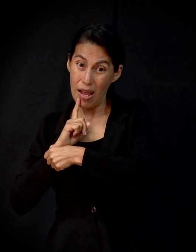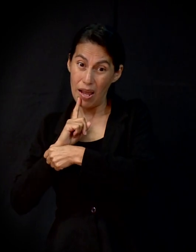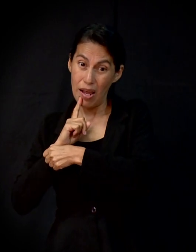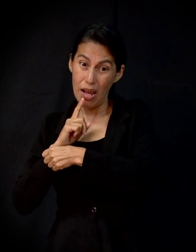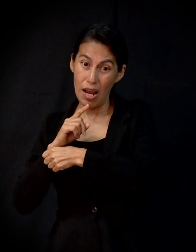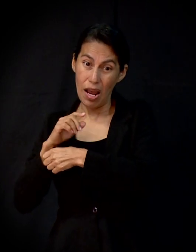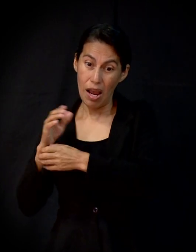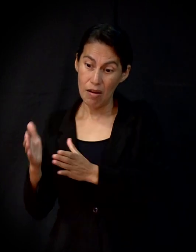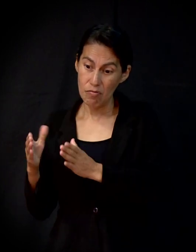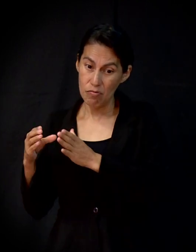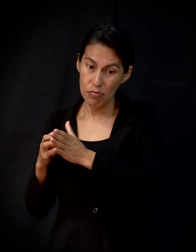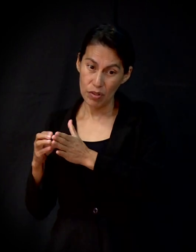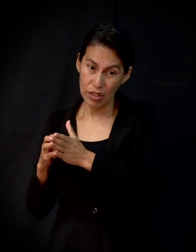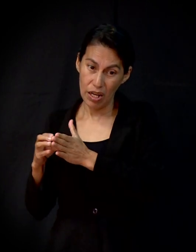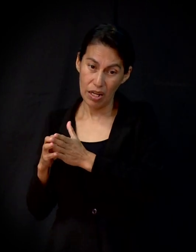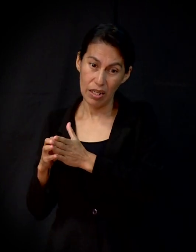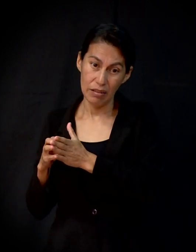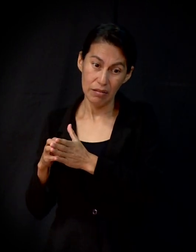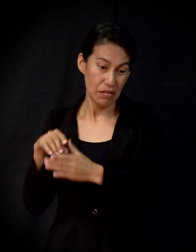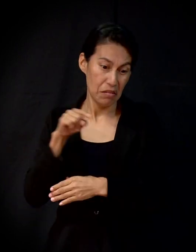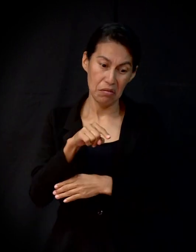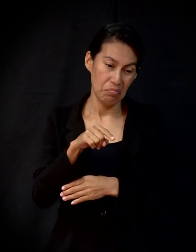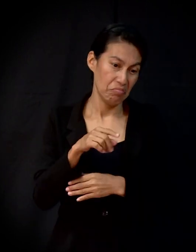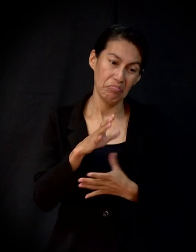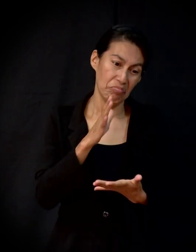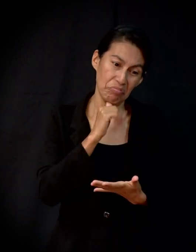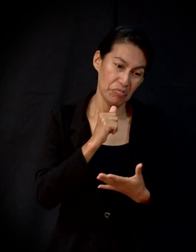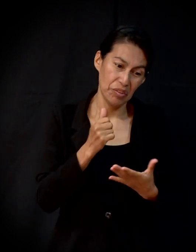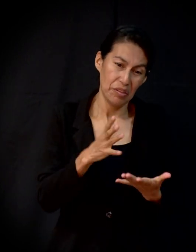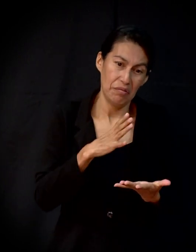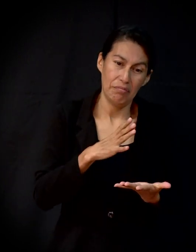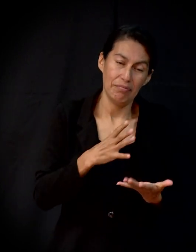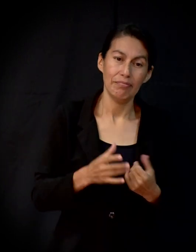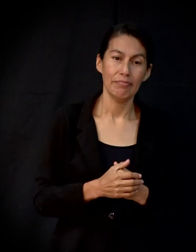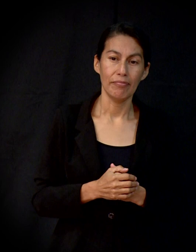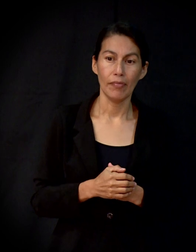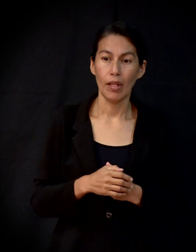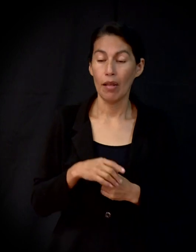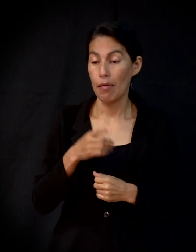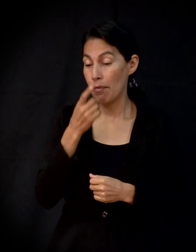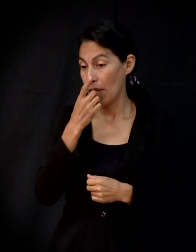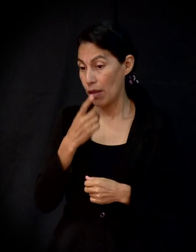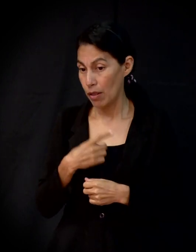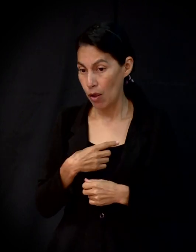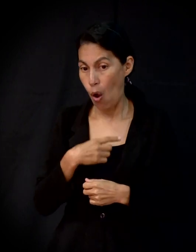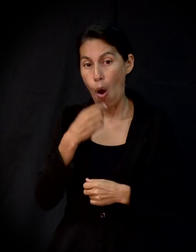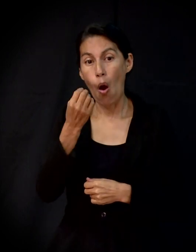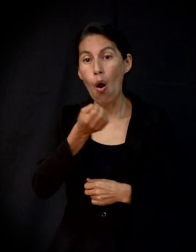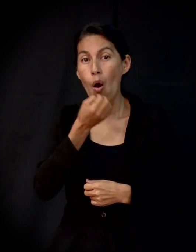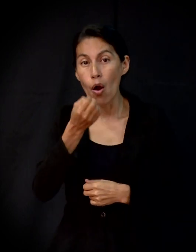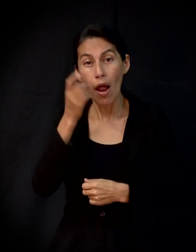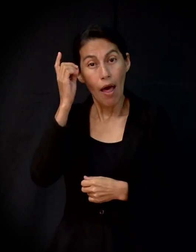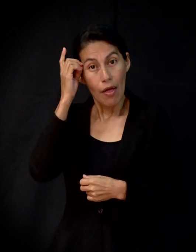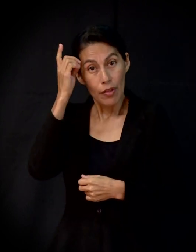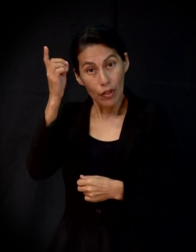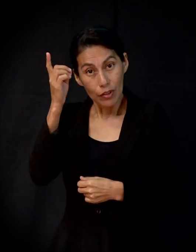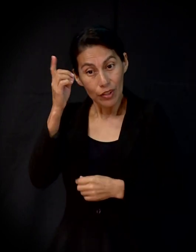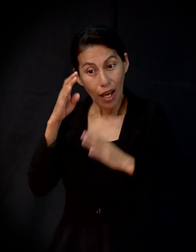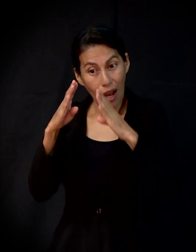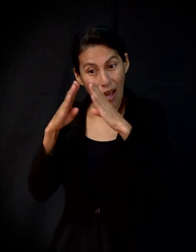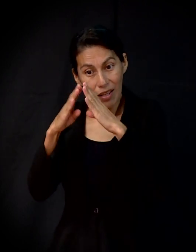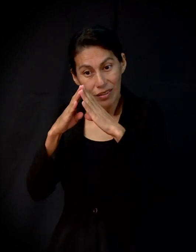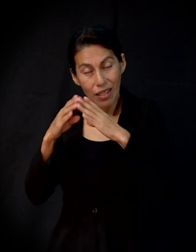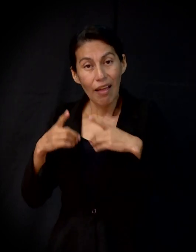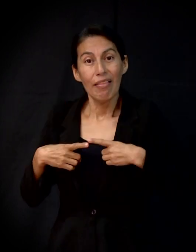no cabían. Por eso le pregunté y me dijo, ahora Dios le ha intentado llegar a